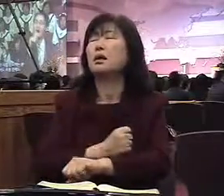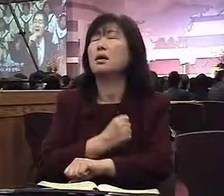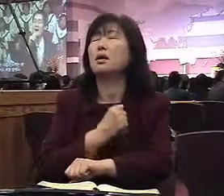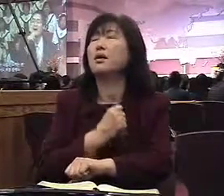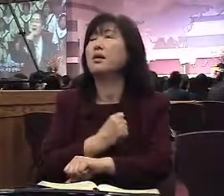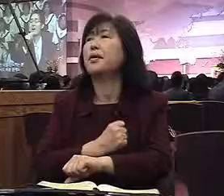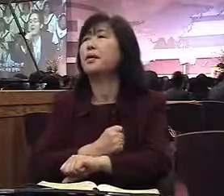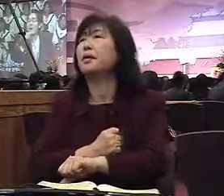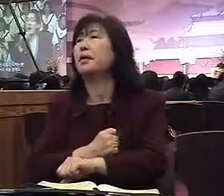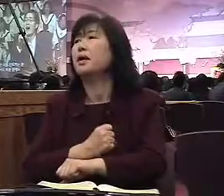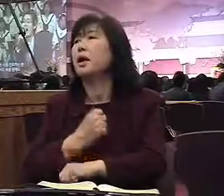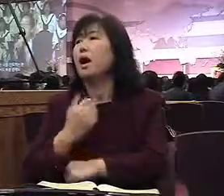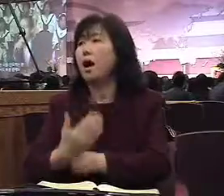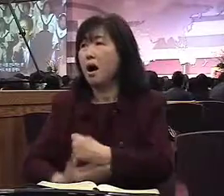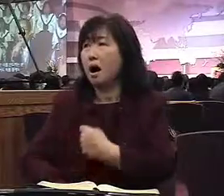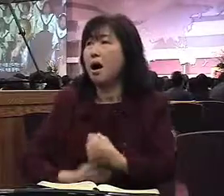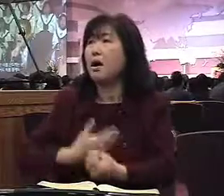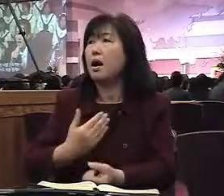하신단다.